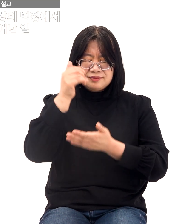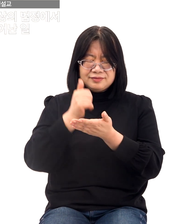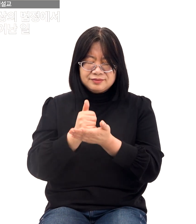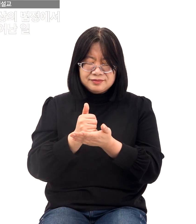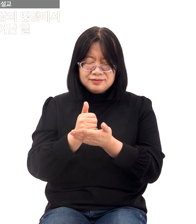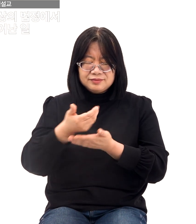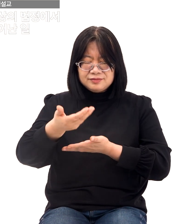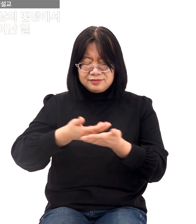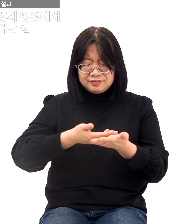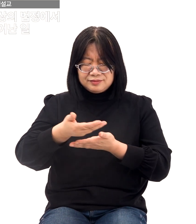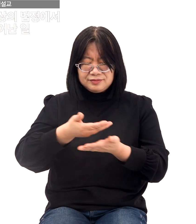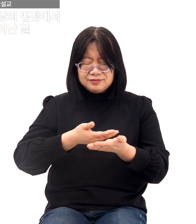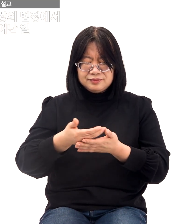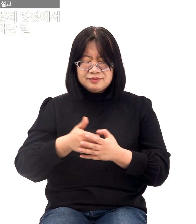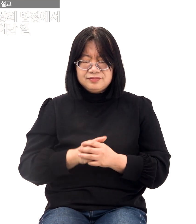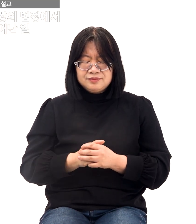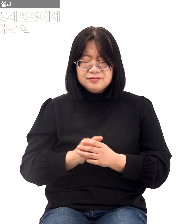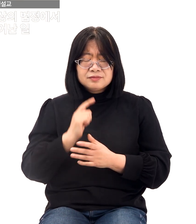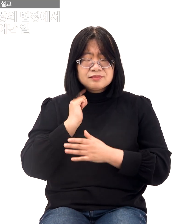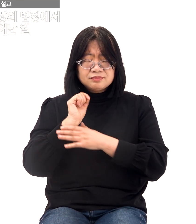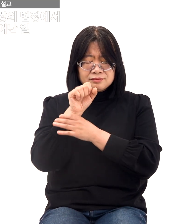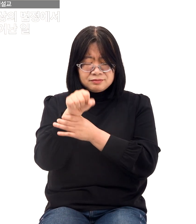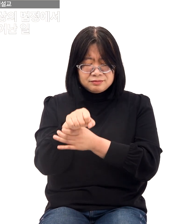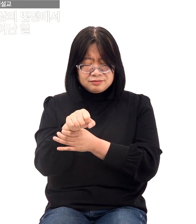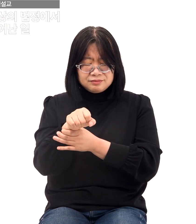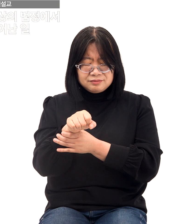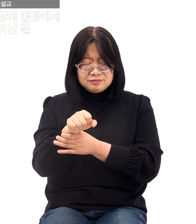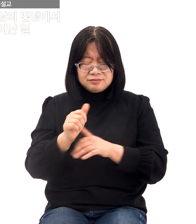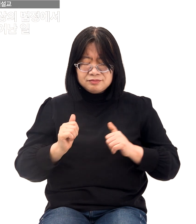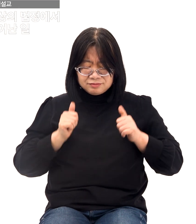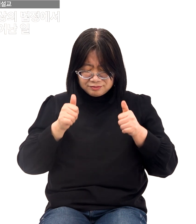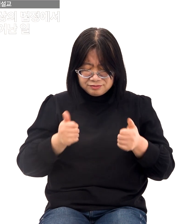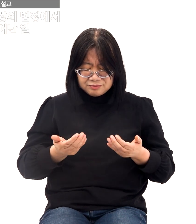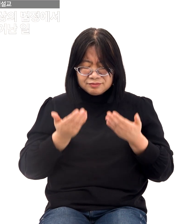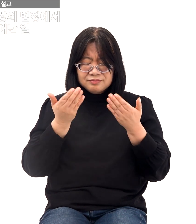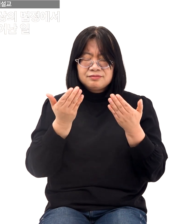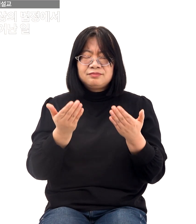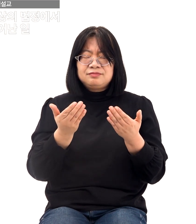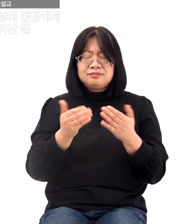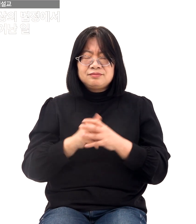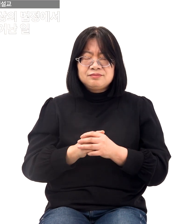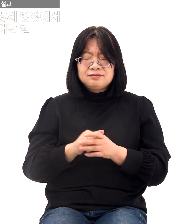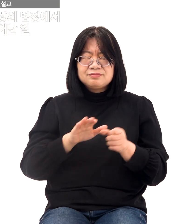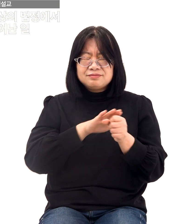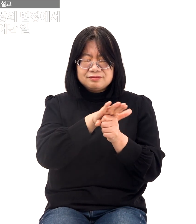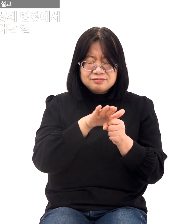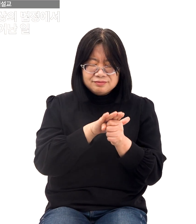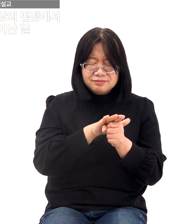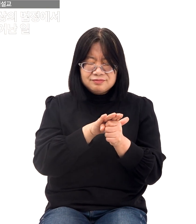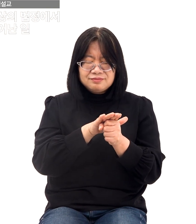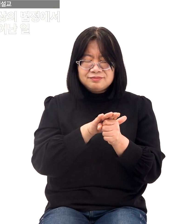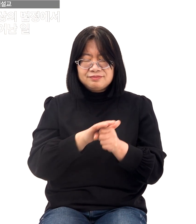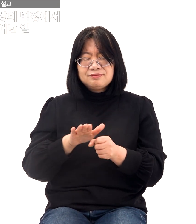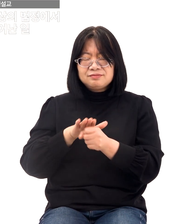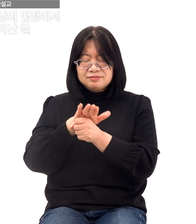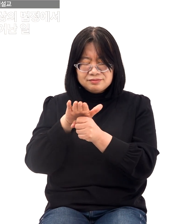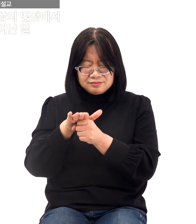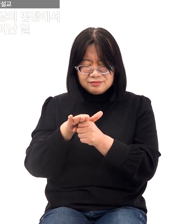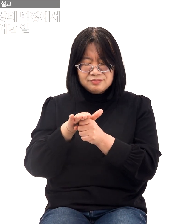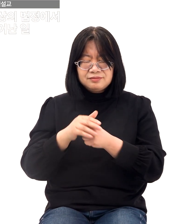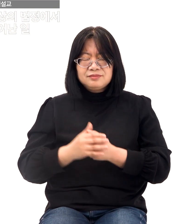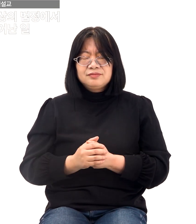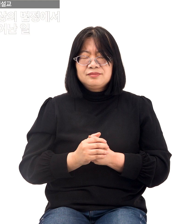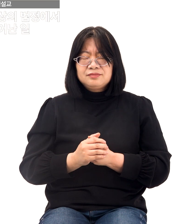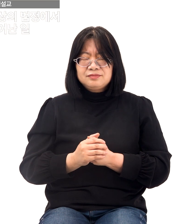성령님의 교통하심이 머리 숙여 경배를 드리는 사랑하고